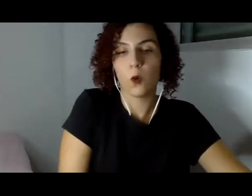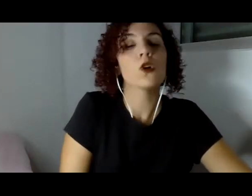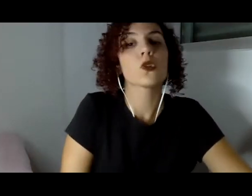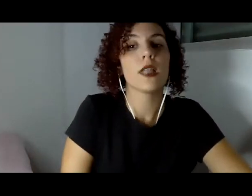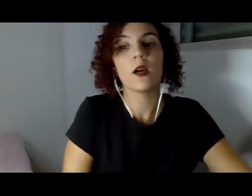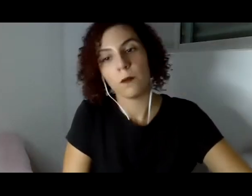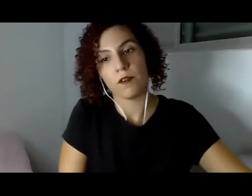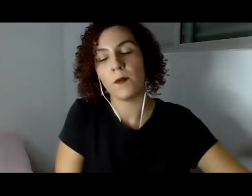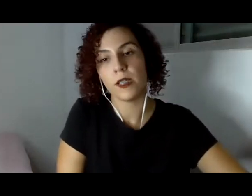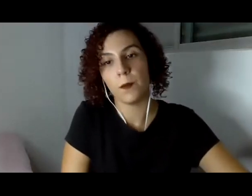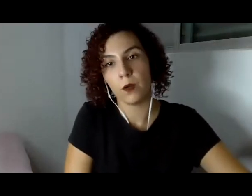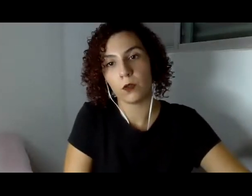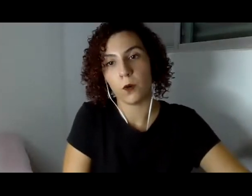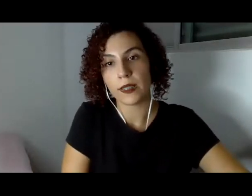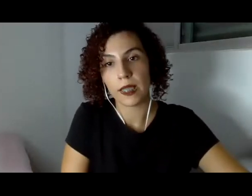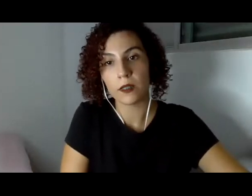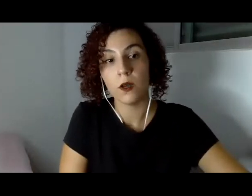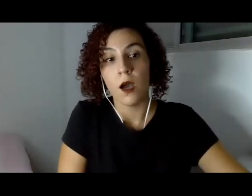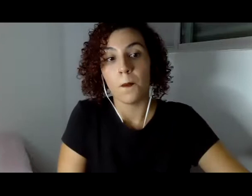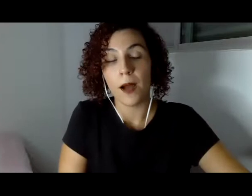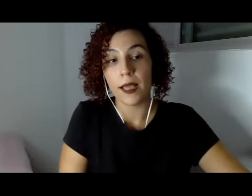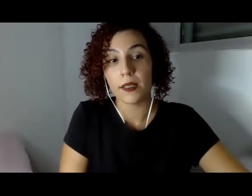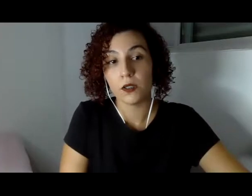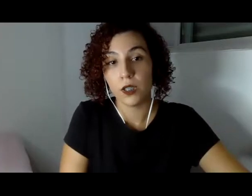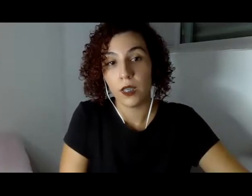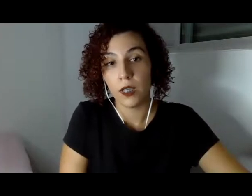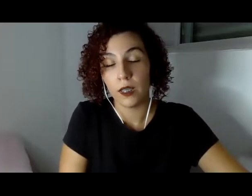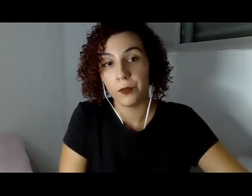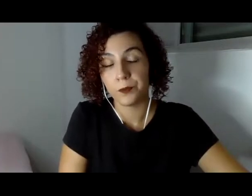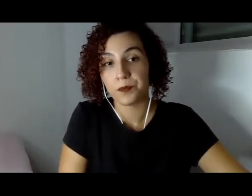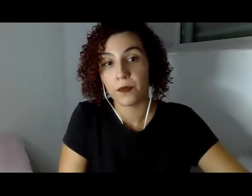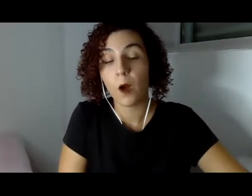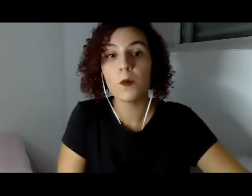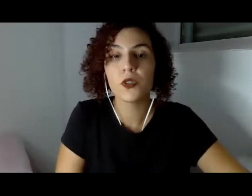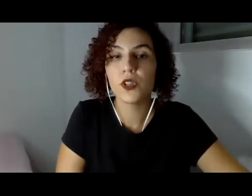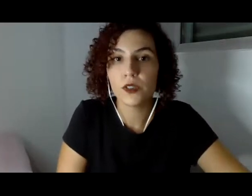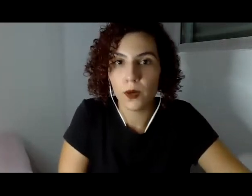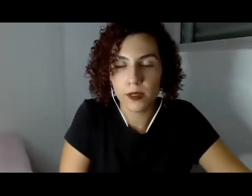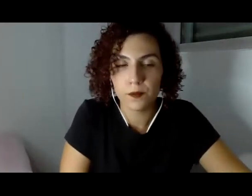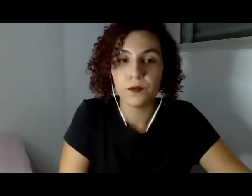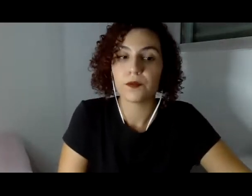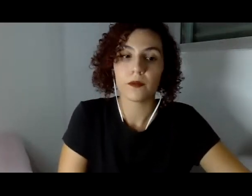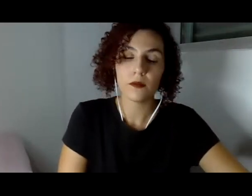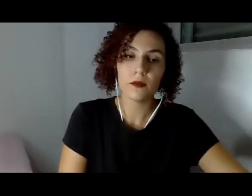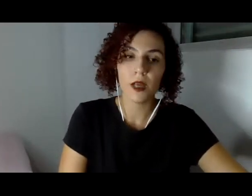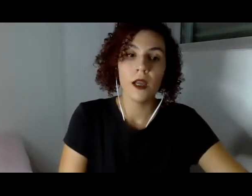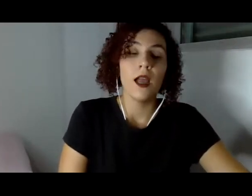não de cursos, né, como a Fabrícia perguntou mais cedo, mas de algumas sugestões